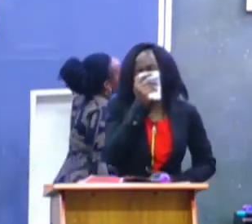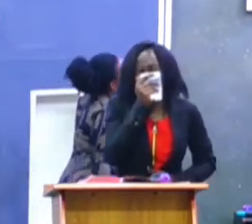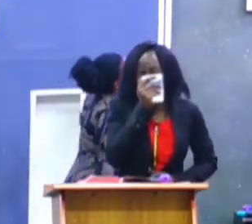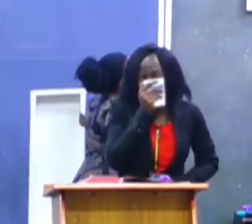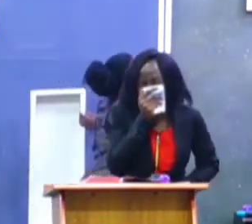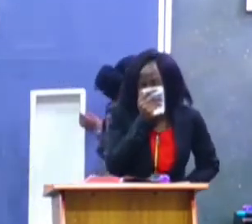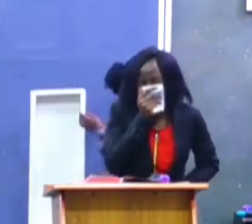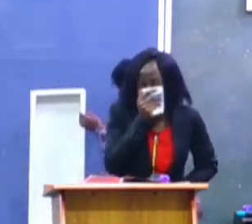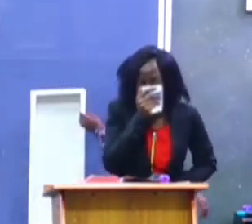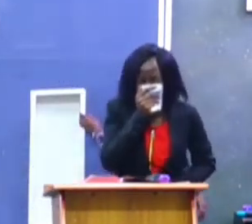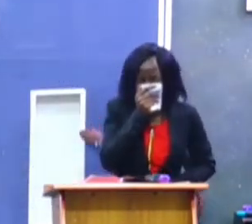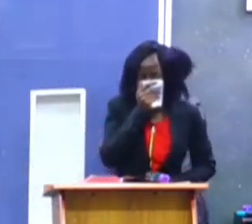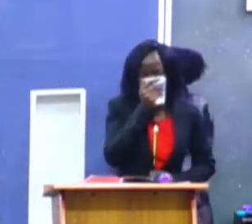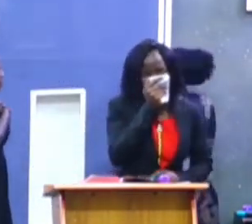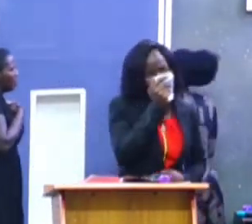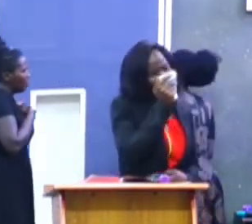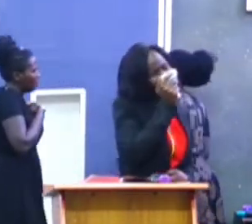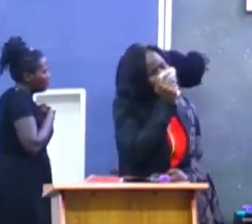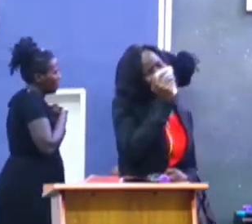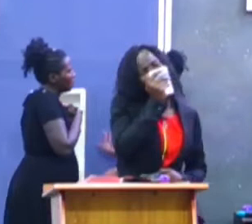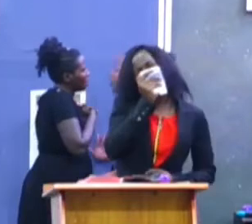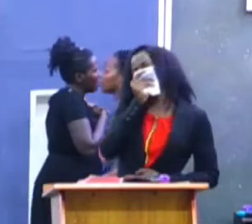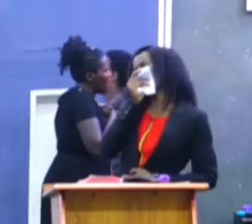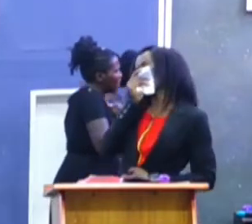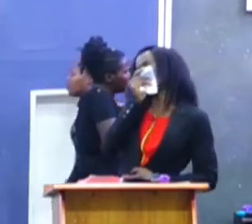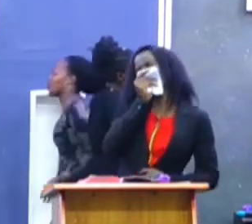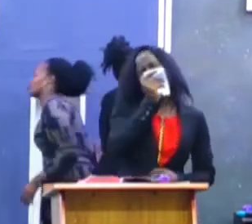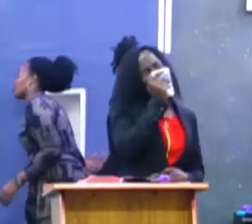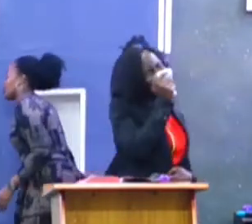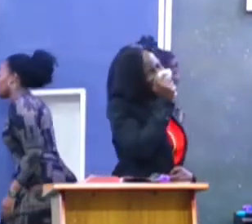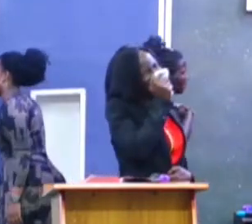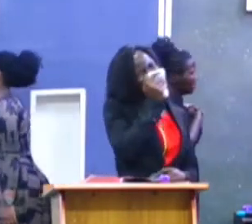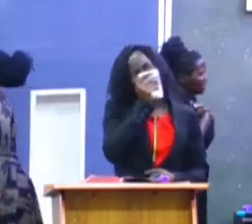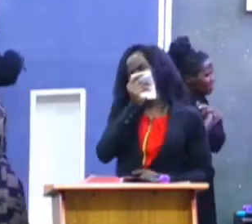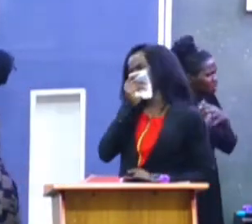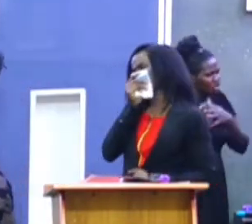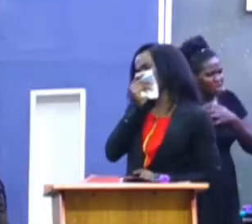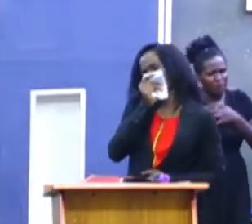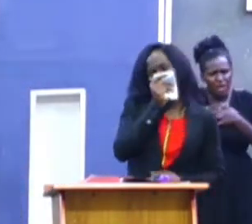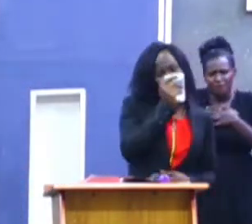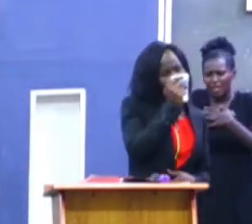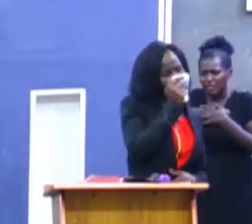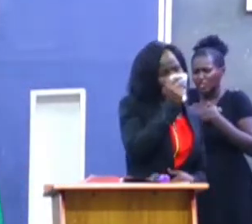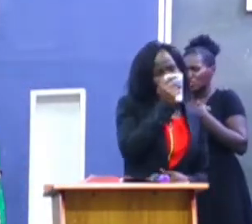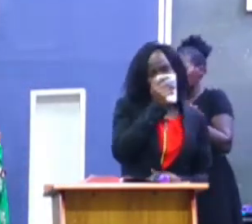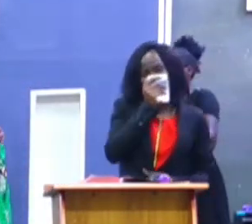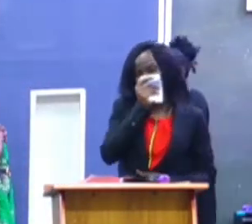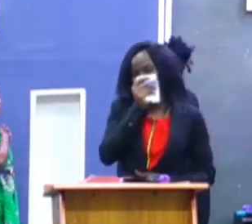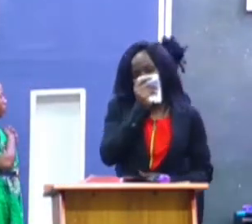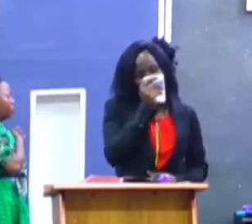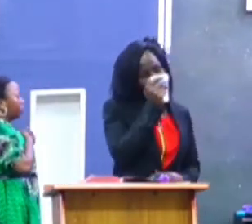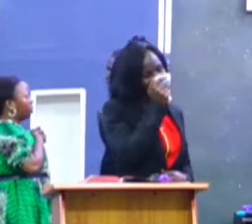gwe, twagala kunywegera gwe, njagala kunywegera gwe. All I long for